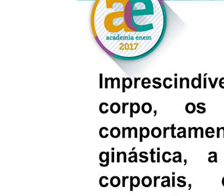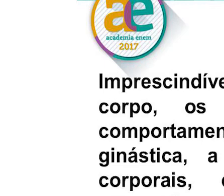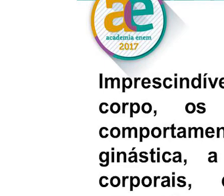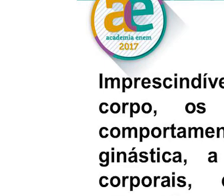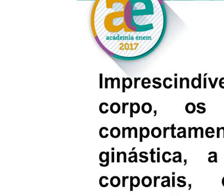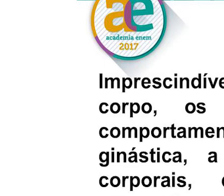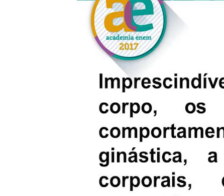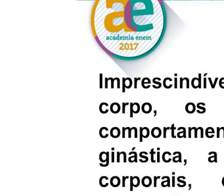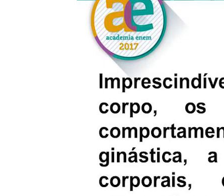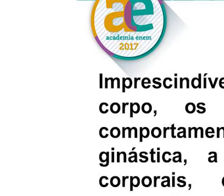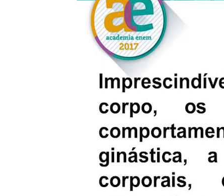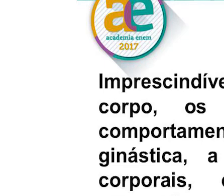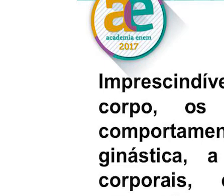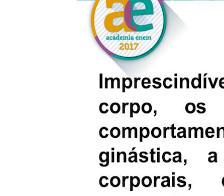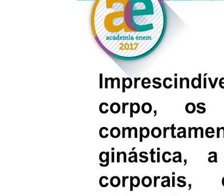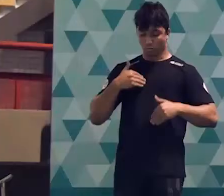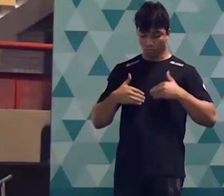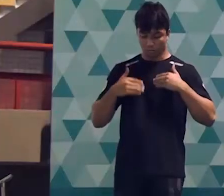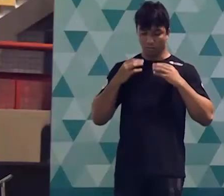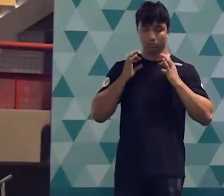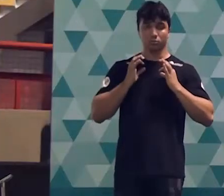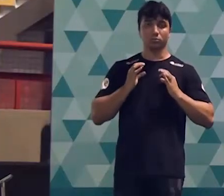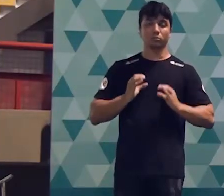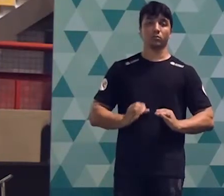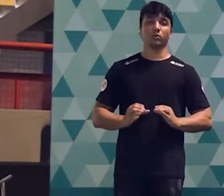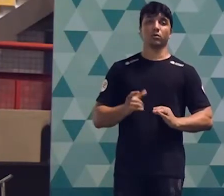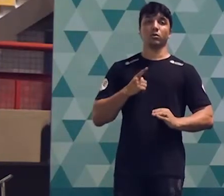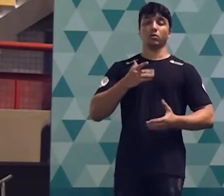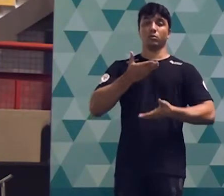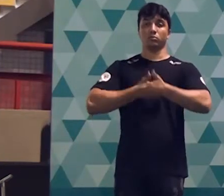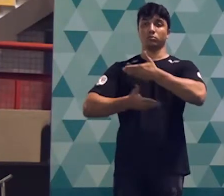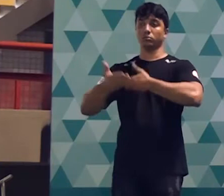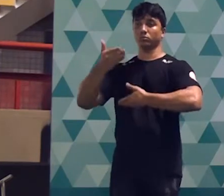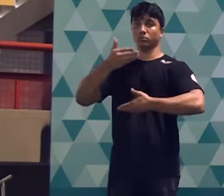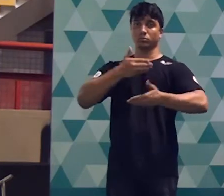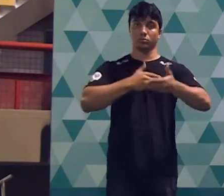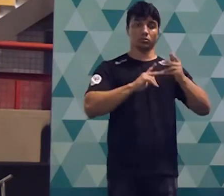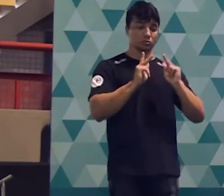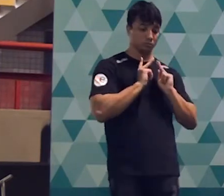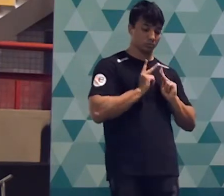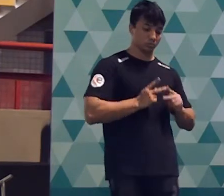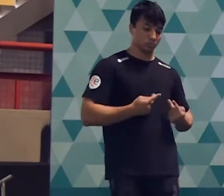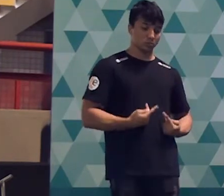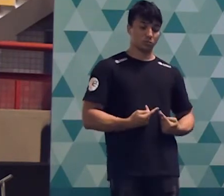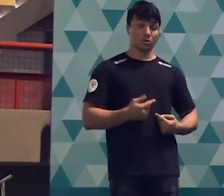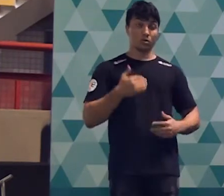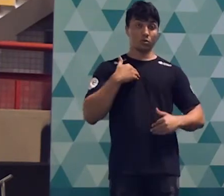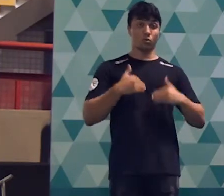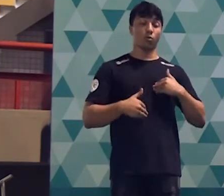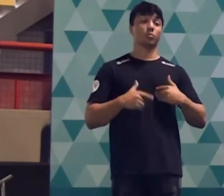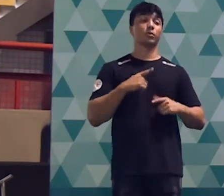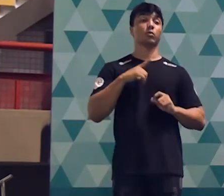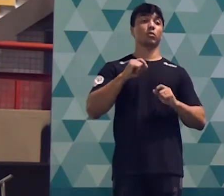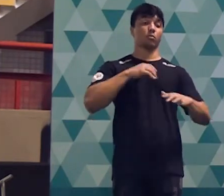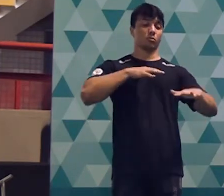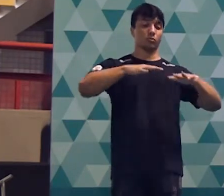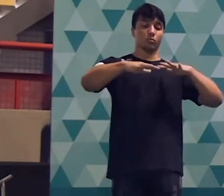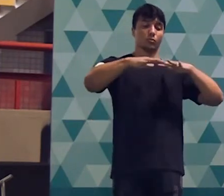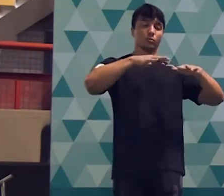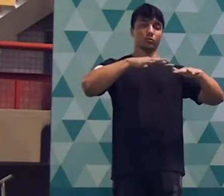significados, comportamentos e relações humanas. Então, o nosso corpo existe, o nosso movimento existe, a